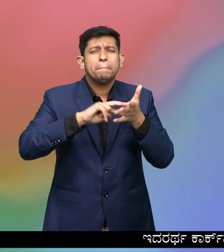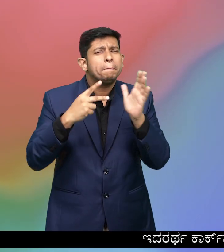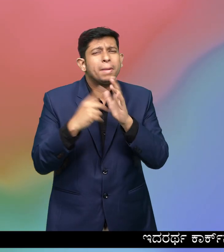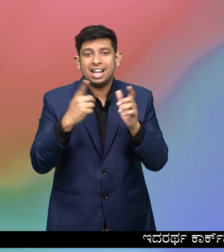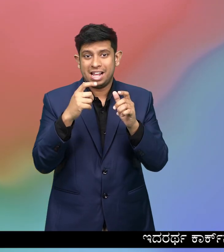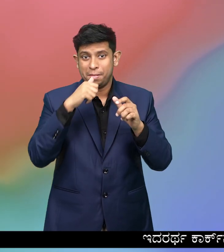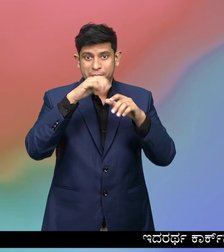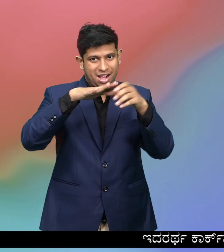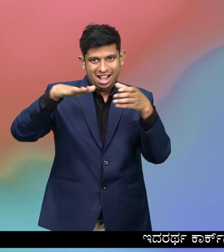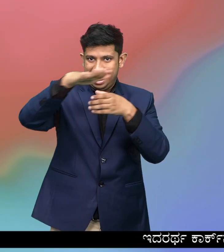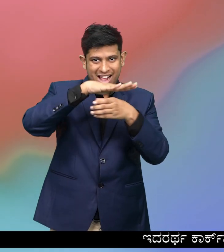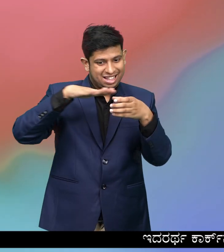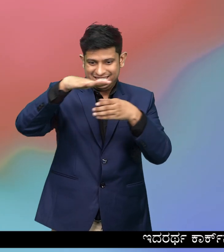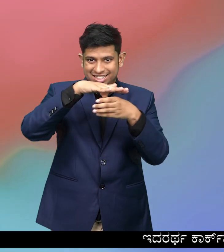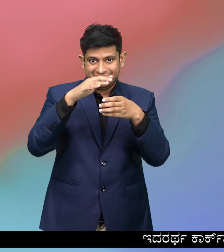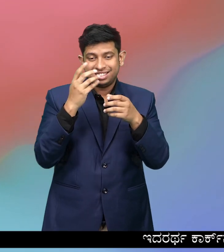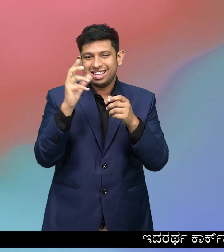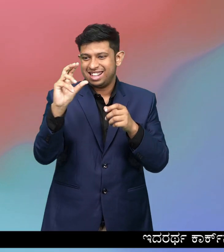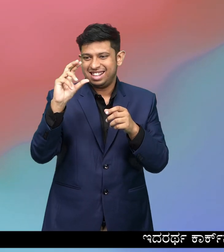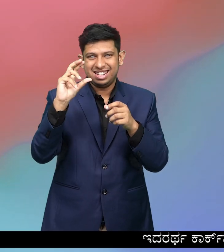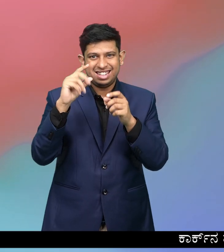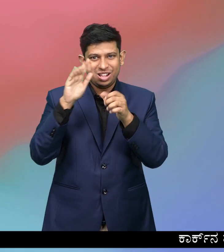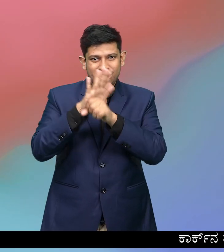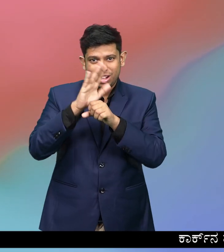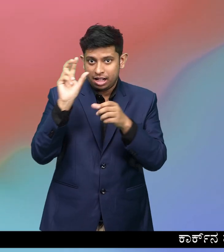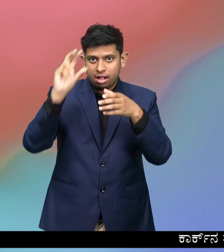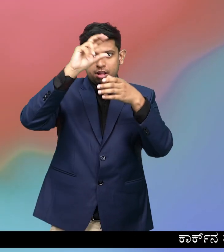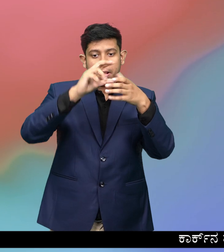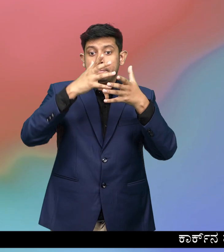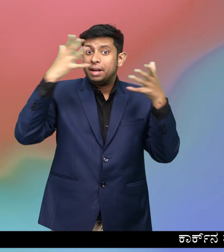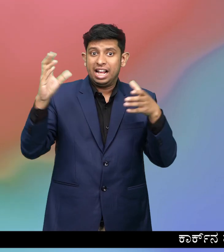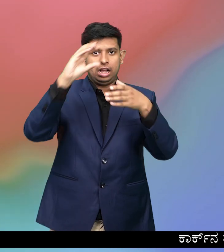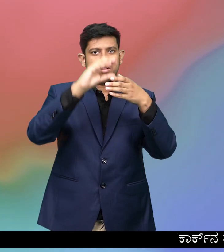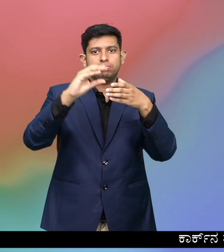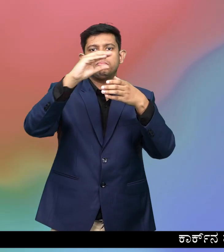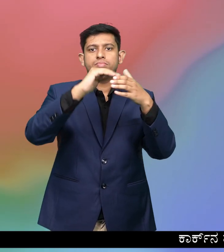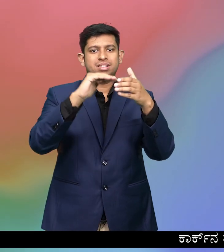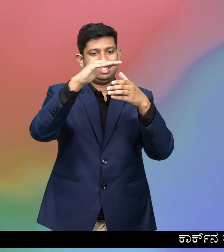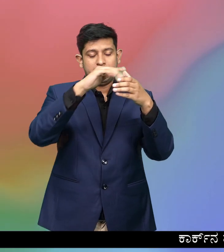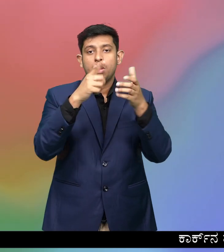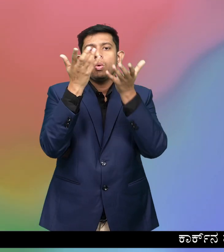ಇದರರ್ಥ ಕಾರ್ಕ್ನ ಮೇಲಿನ ನೀರಿನ ಮೇಲಿನ ಒತ್ತಡವು ಕಾರ್ಕ್ನ ತೂಕಕ್ಕಿಂತ ಹೆಚ್ಚಾಗಿರುತ್ತೆ.